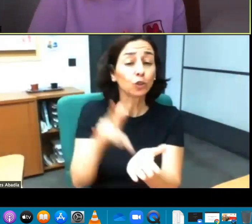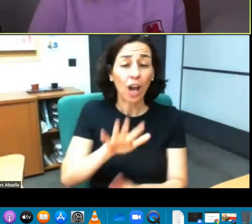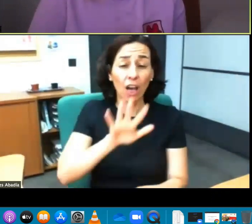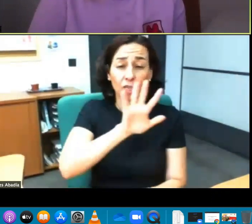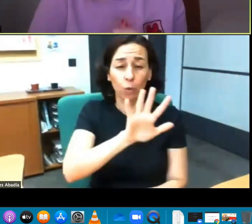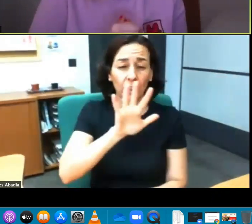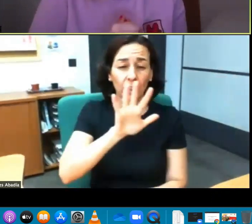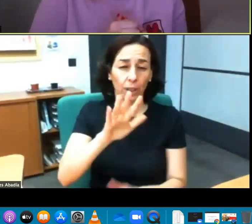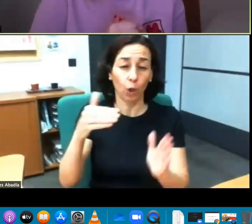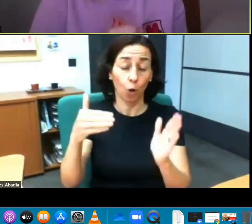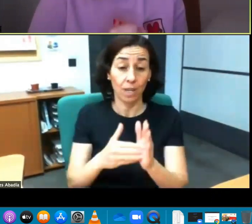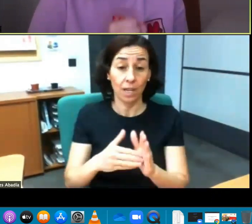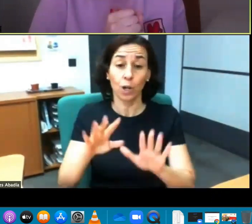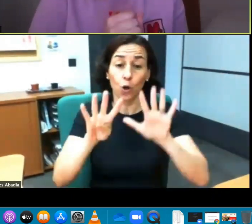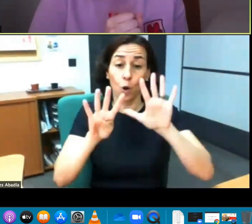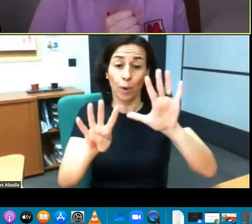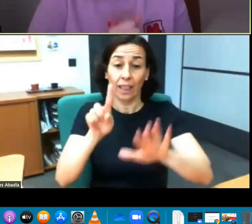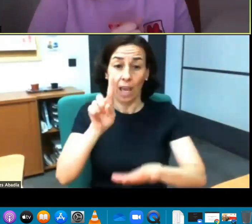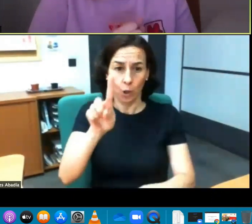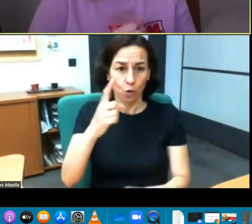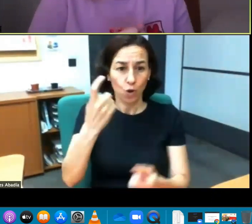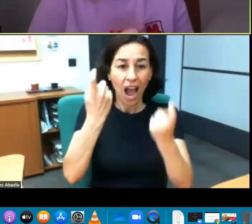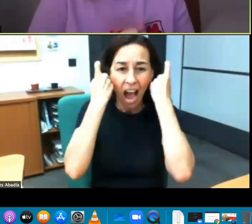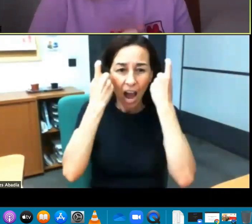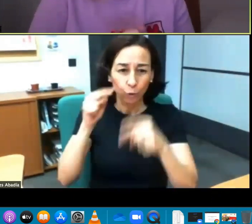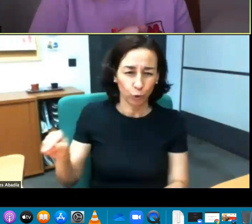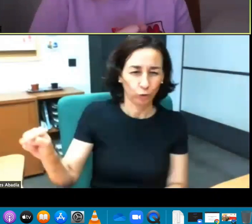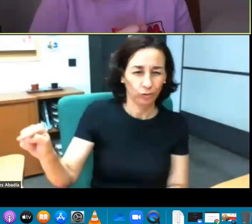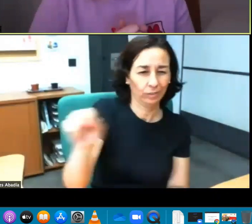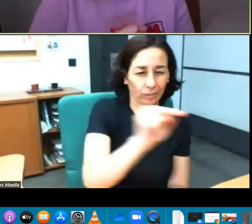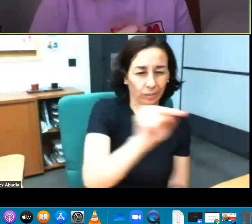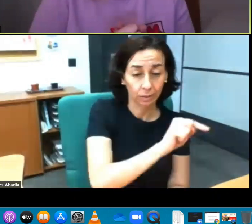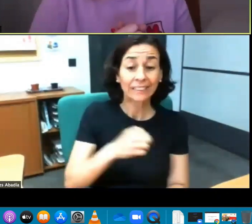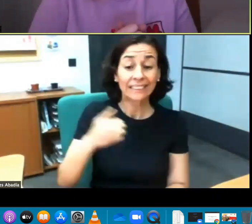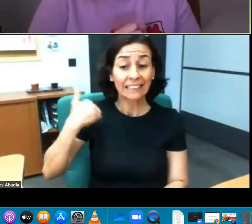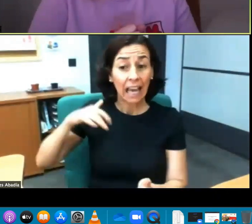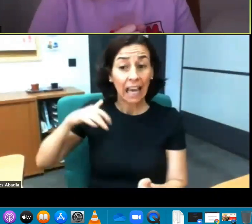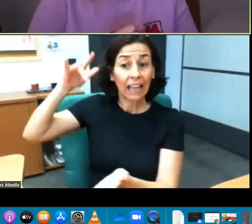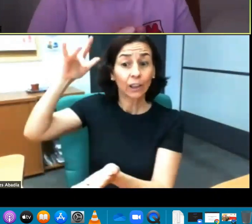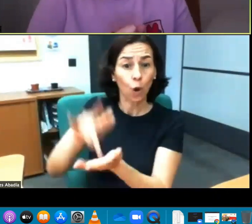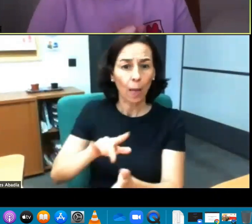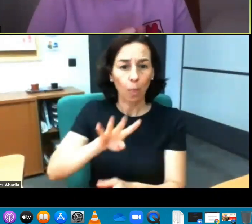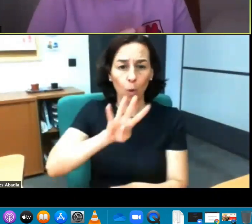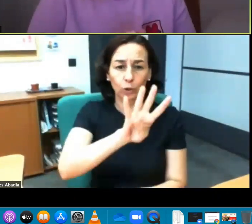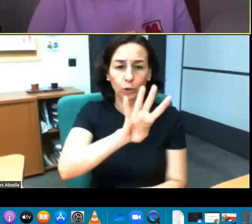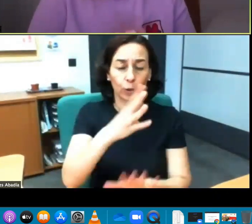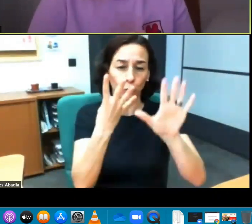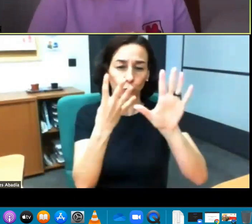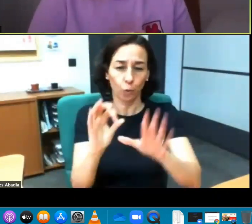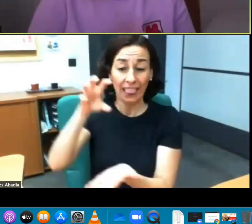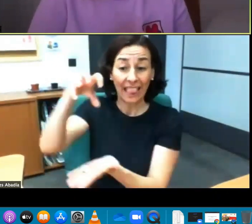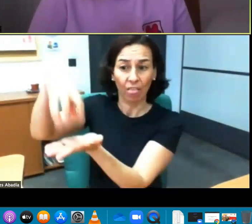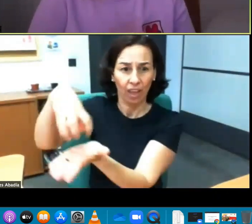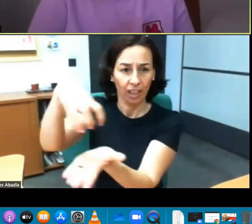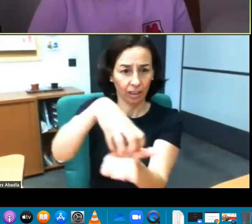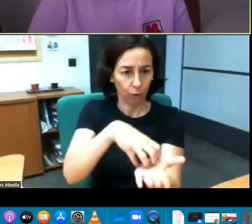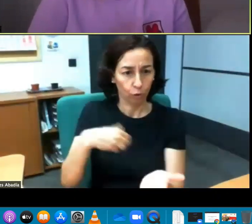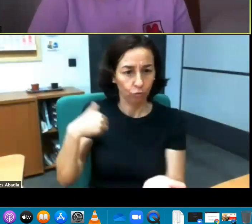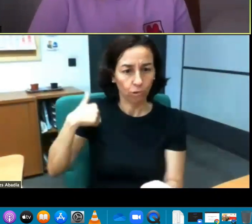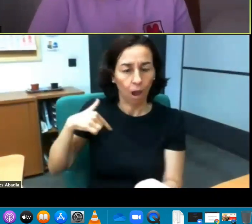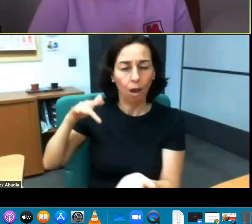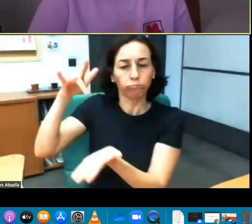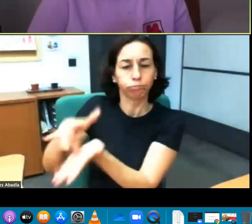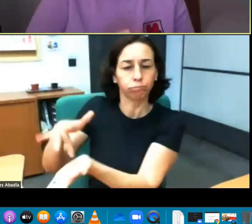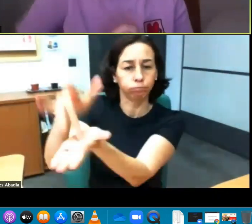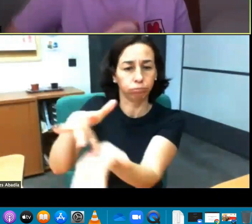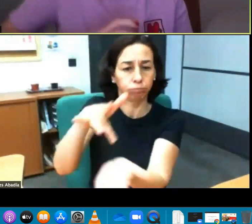de centros escolares y son 490 los centros educativos que hemos alcanzado en la realización de